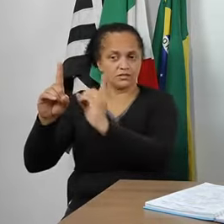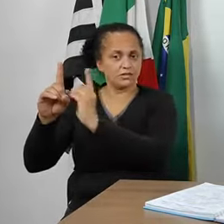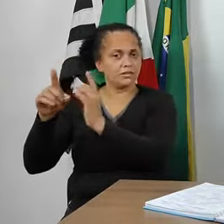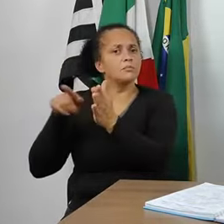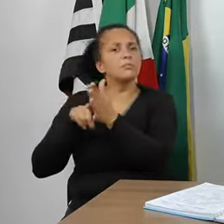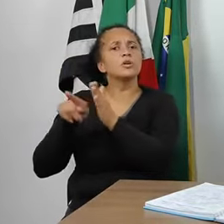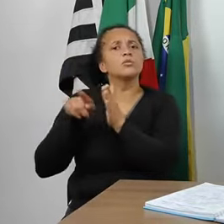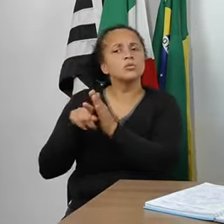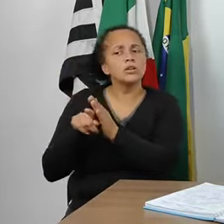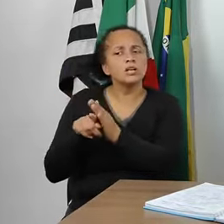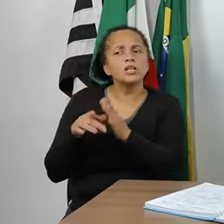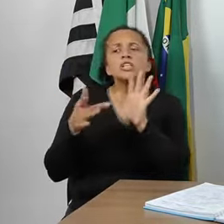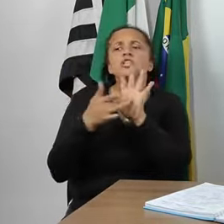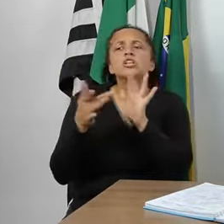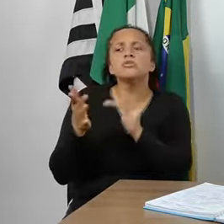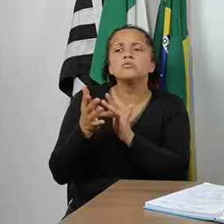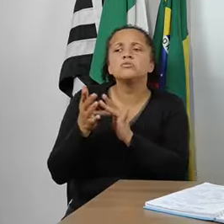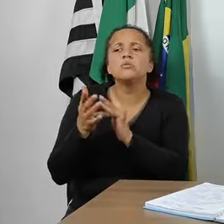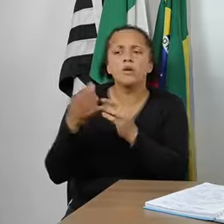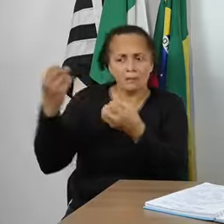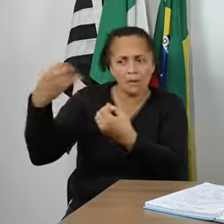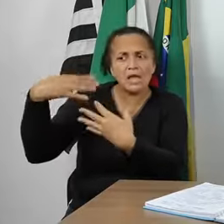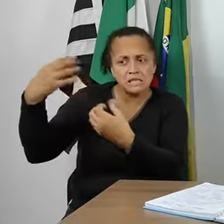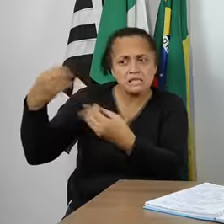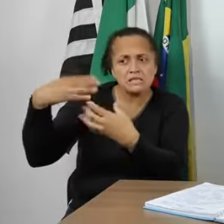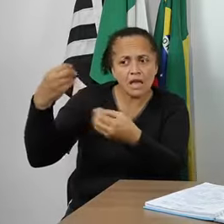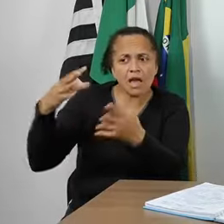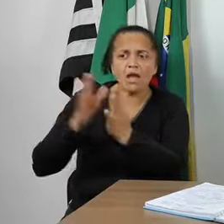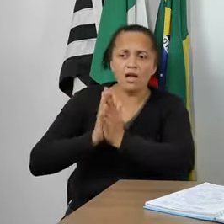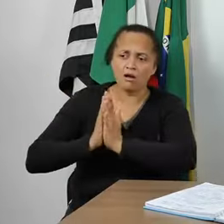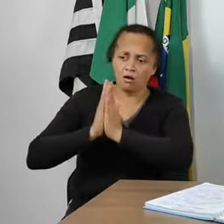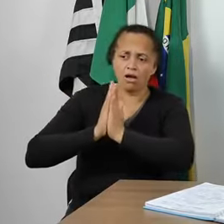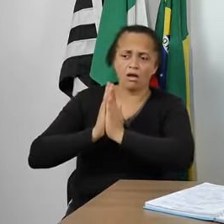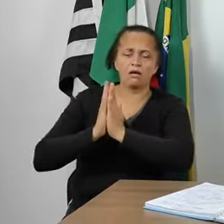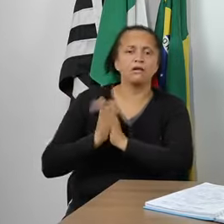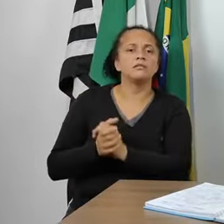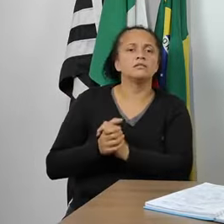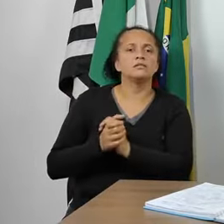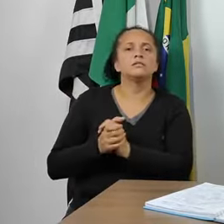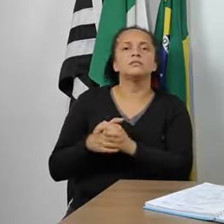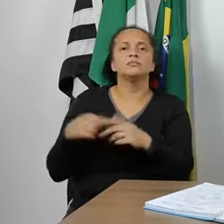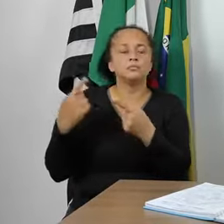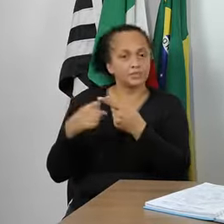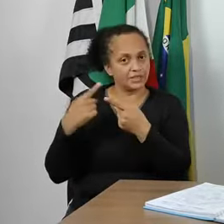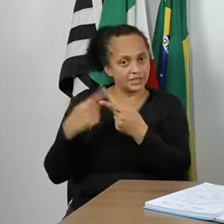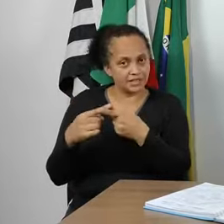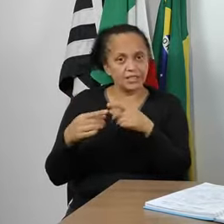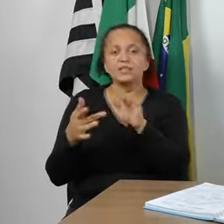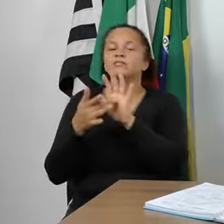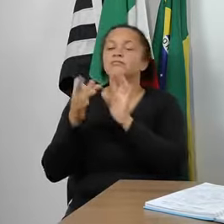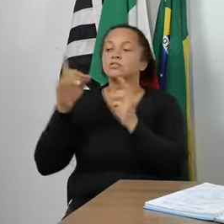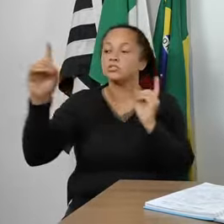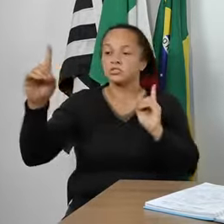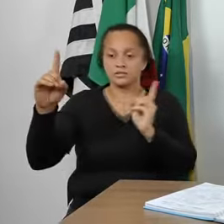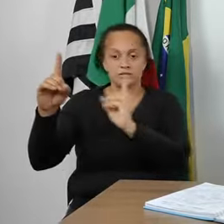nos ensina a orar? Os discípulos pediram para ele, nos ensina a orar, porque os discípulos